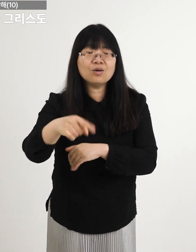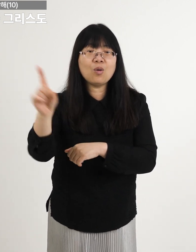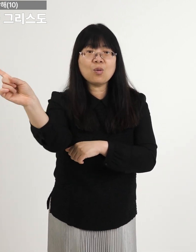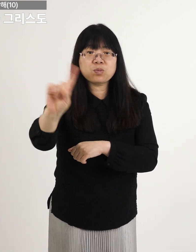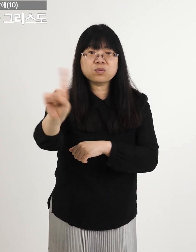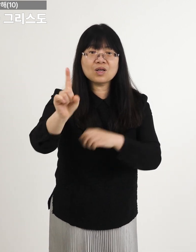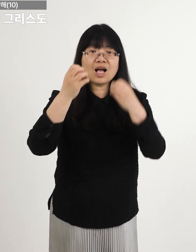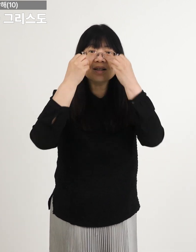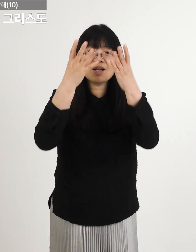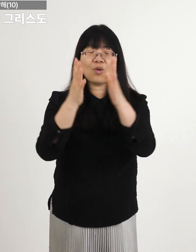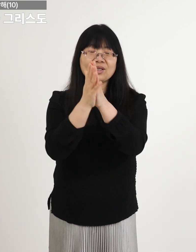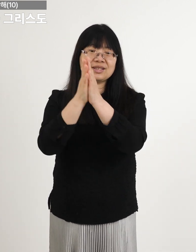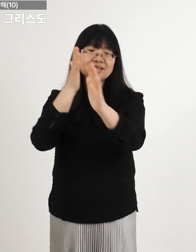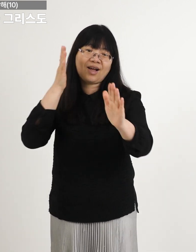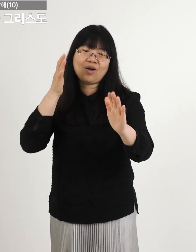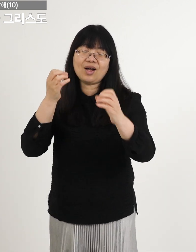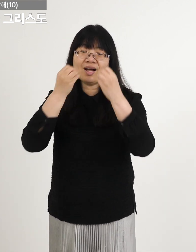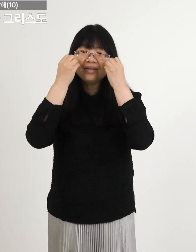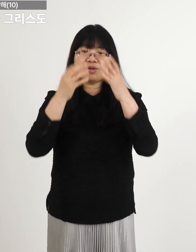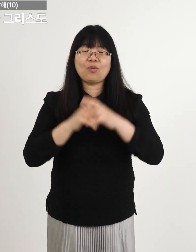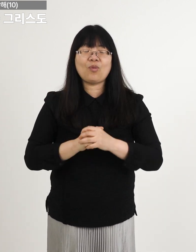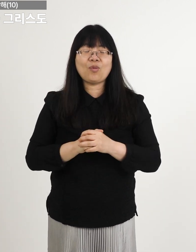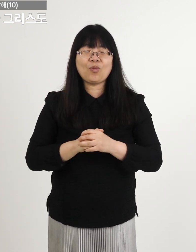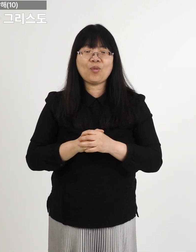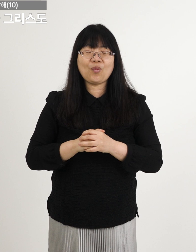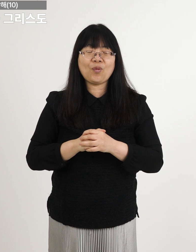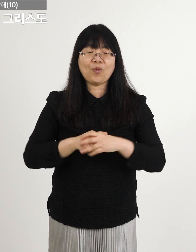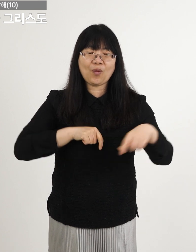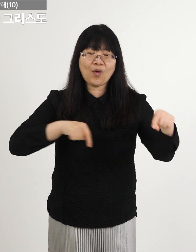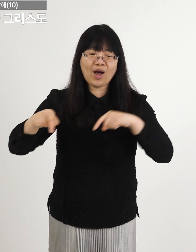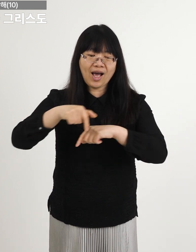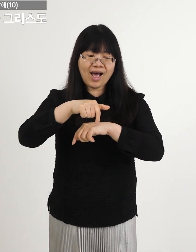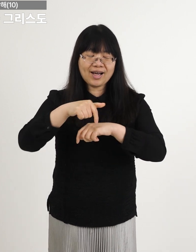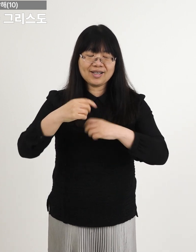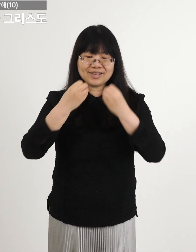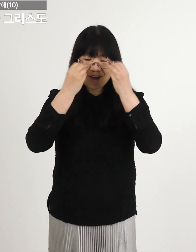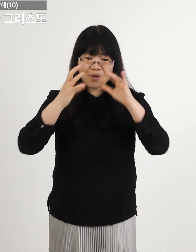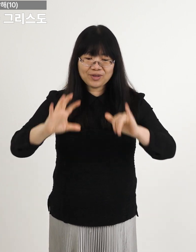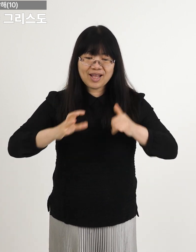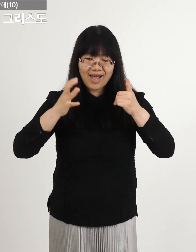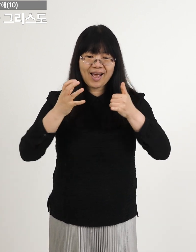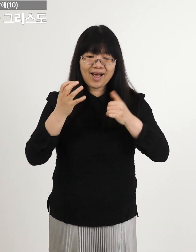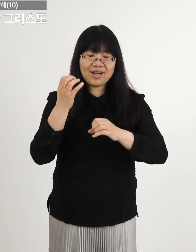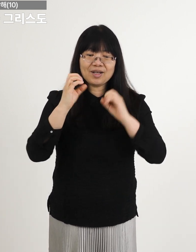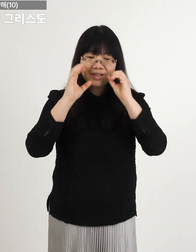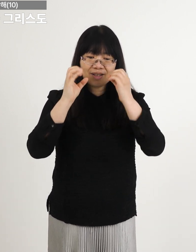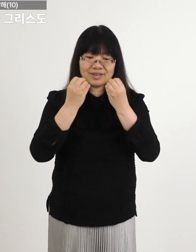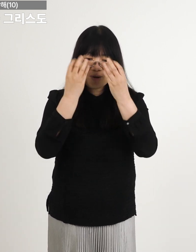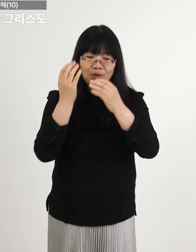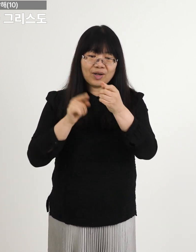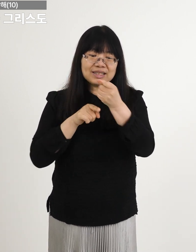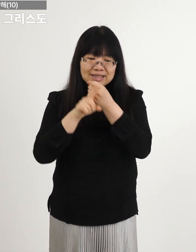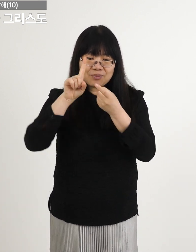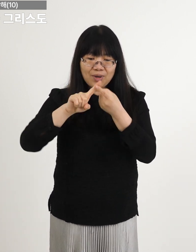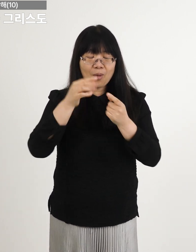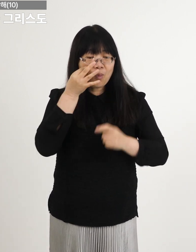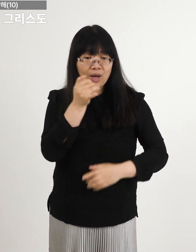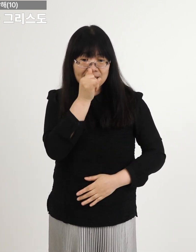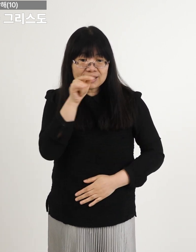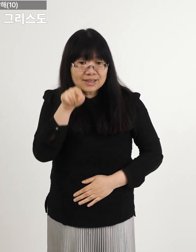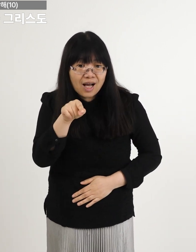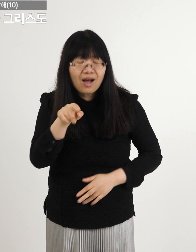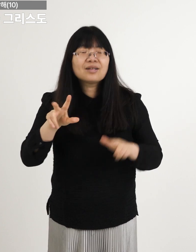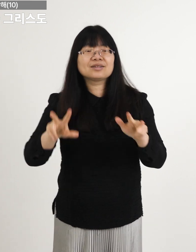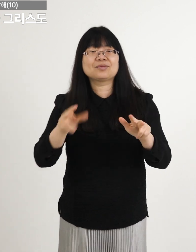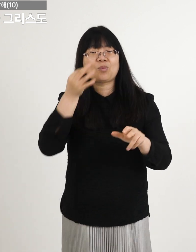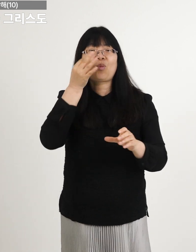어떤 새로운 질서, 새로운 경영, 새로운 세상, 새로운 원리가 펼쳐질 것인가, 그걸 여기서